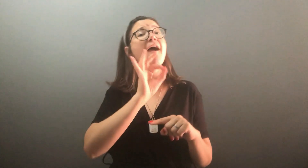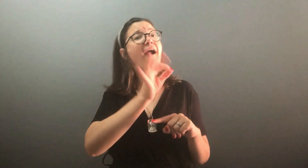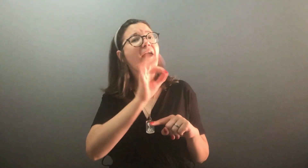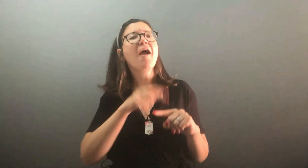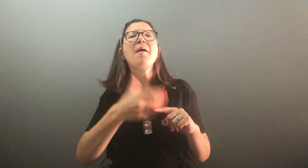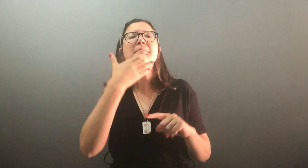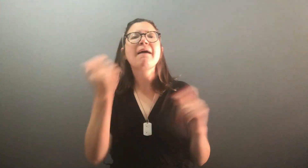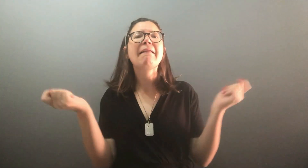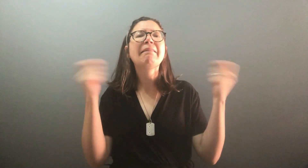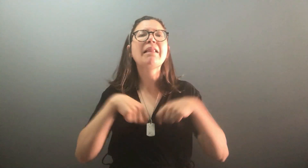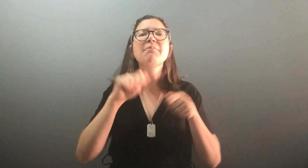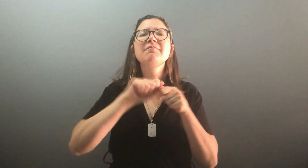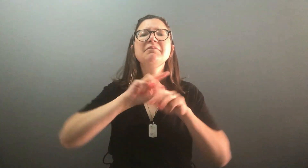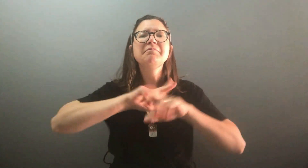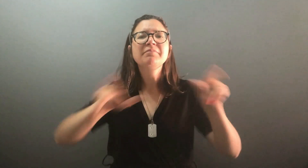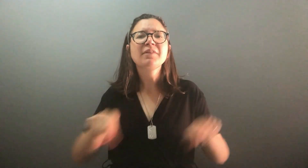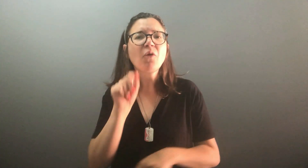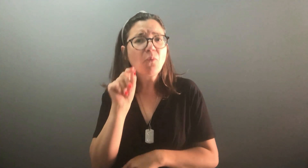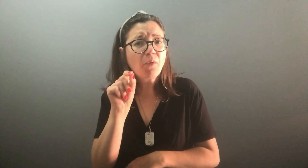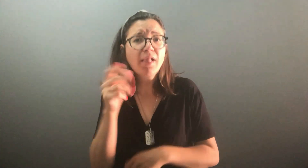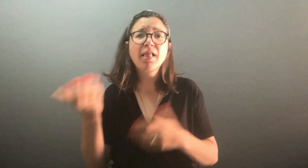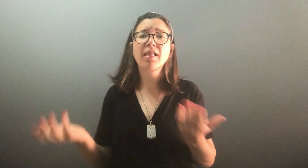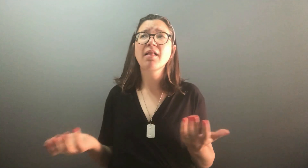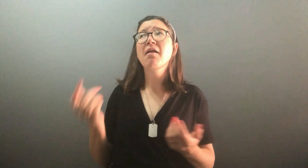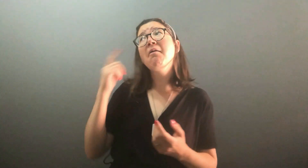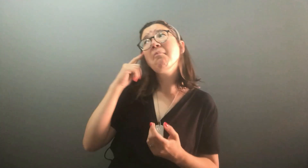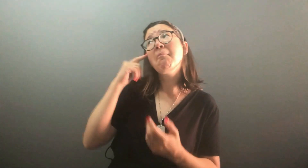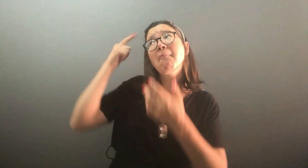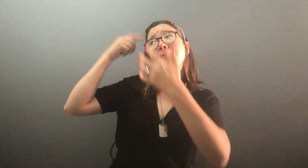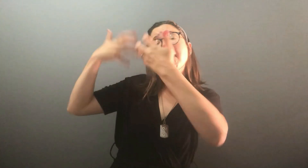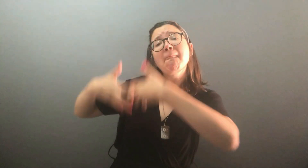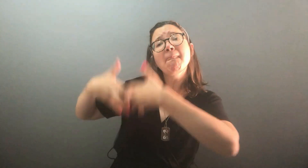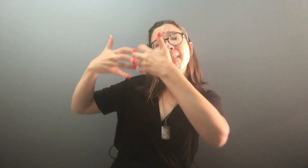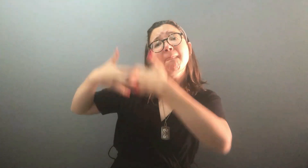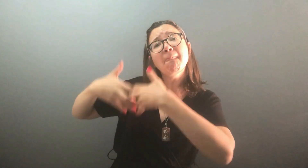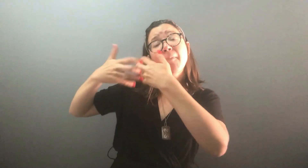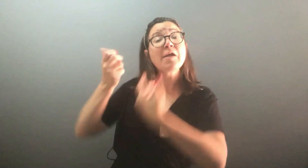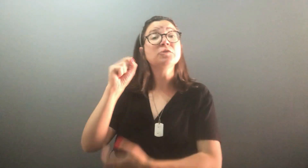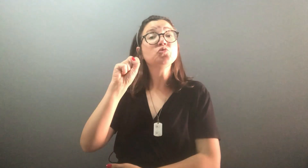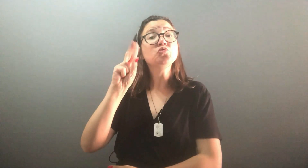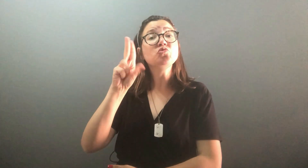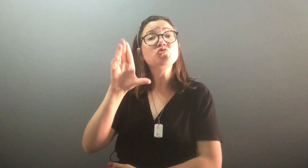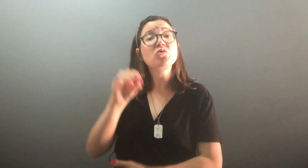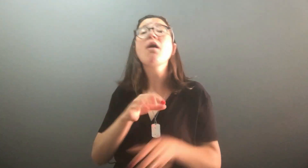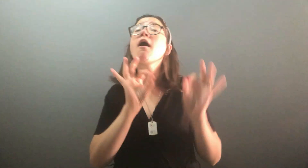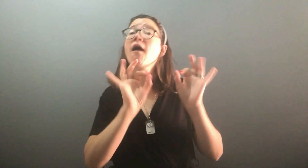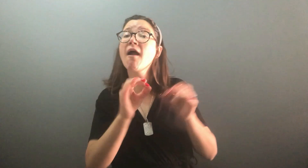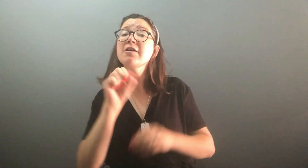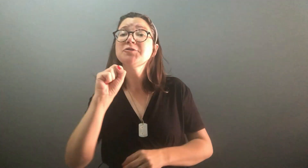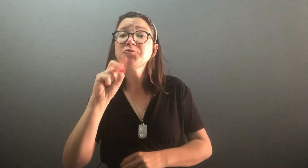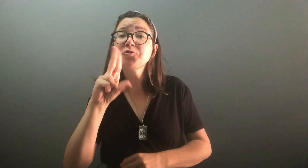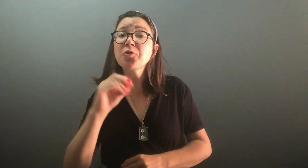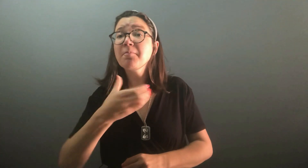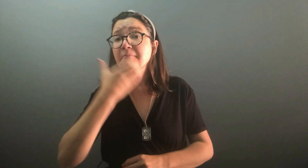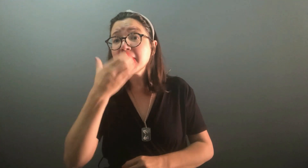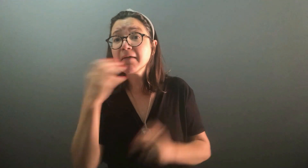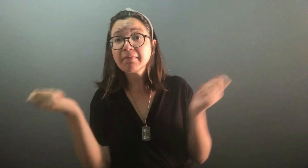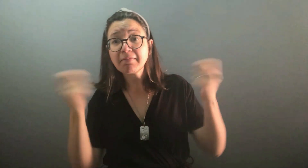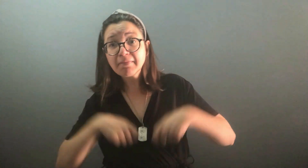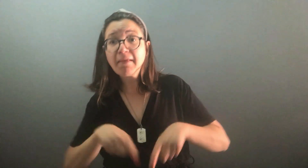gosto. Ah, o que a gente pode fazer com a maçã? A criança reflete e responde, a gente pode fazer suco. Isso mesmo, a gente pode